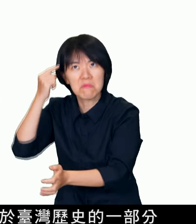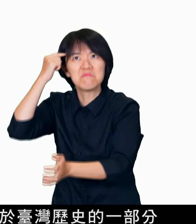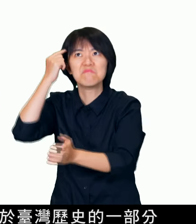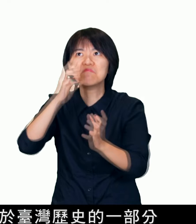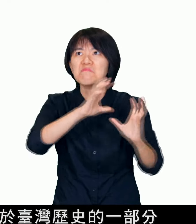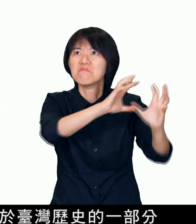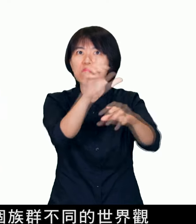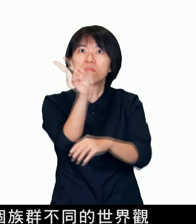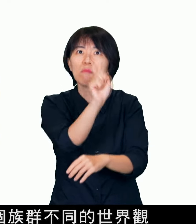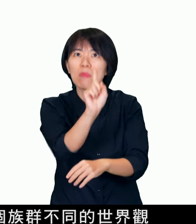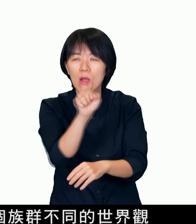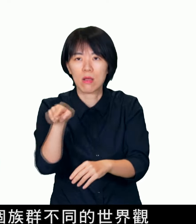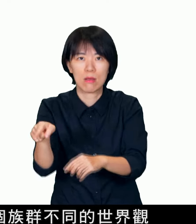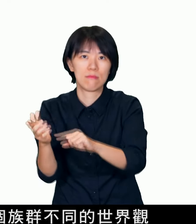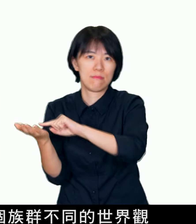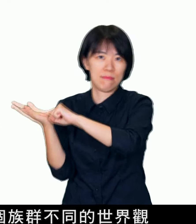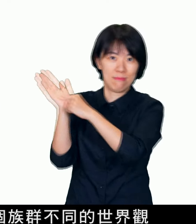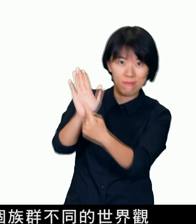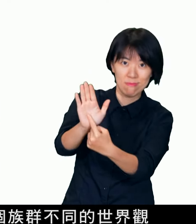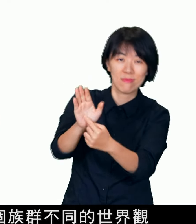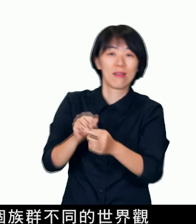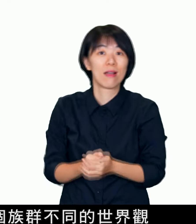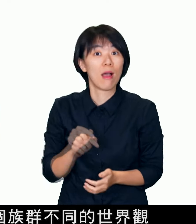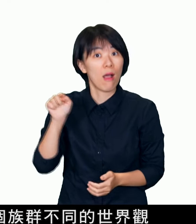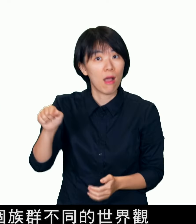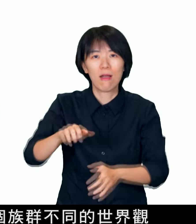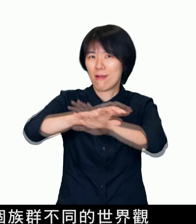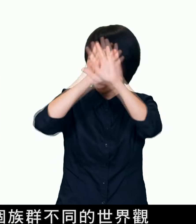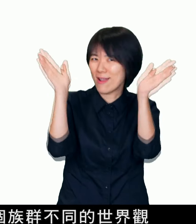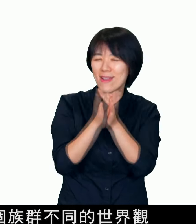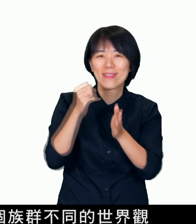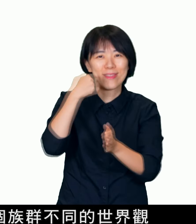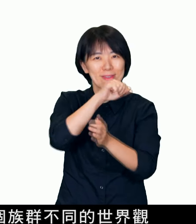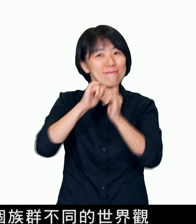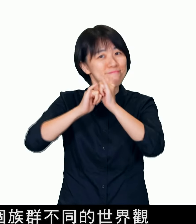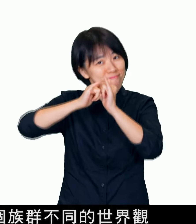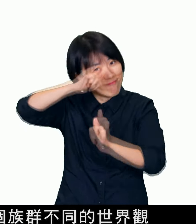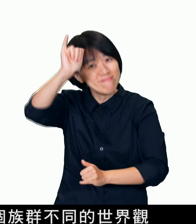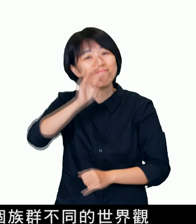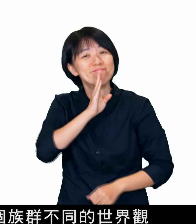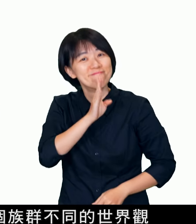同时也反映了各个族群不同的世界观。